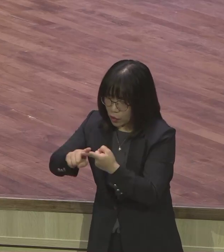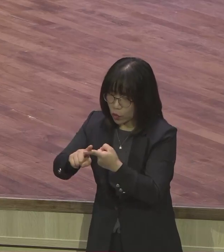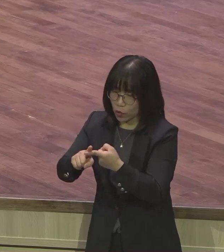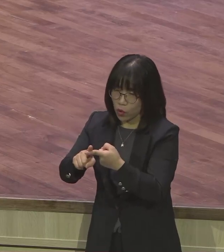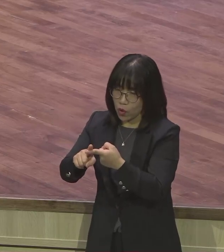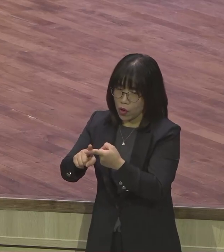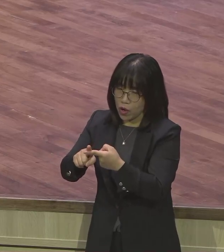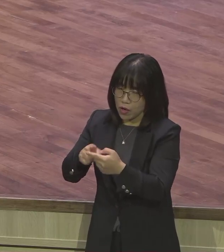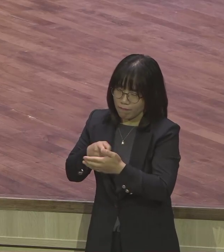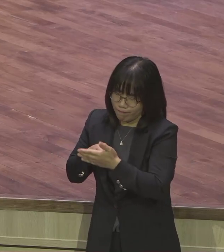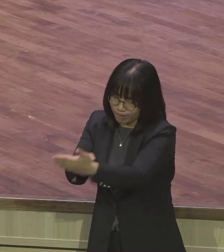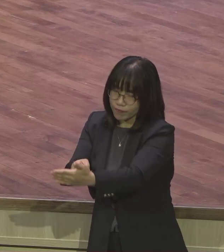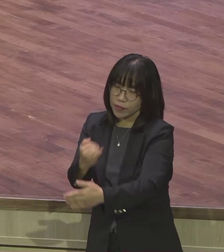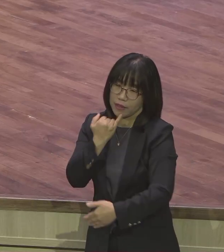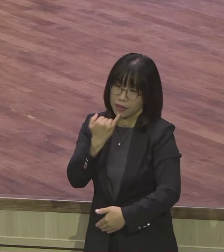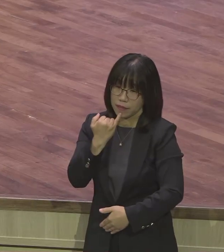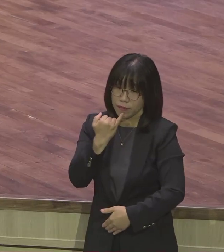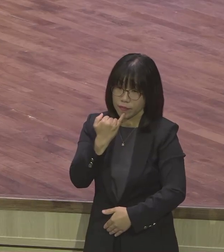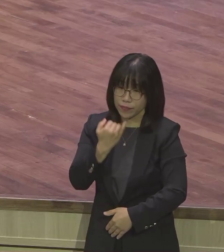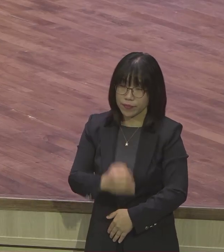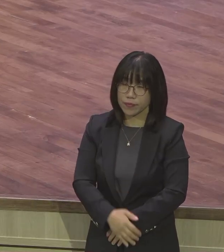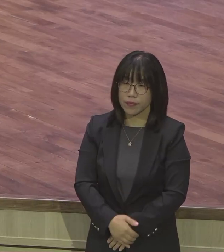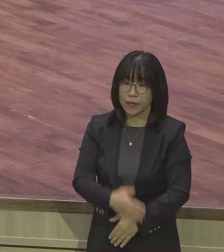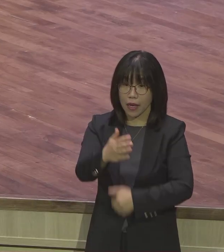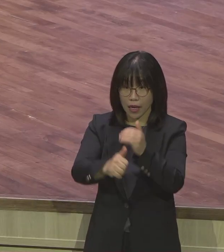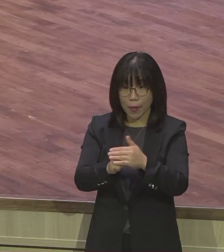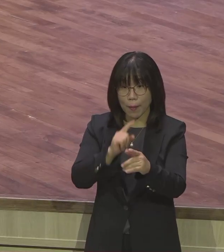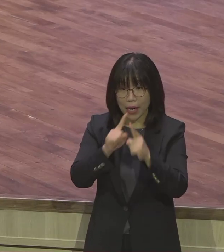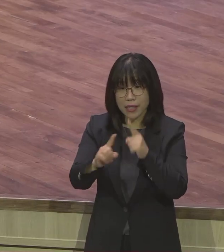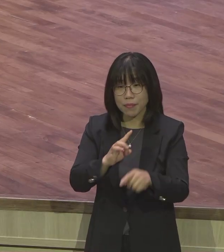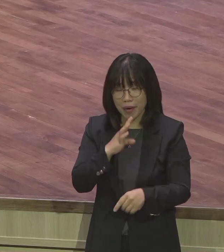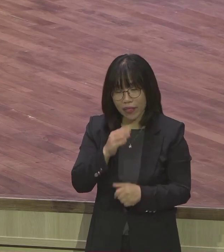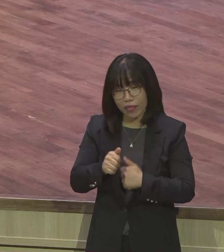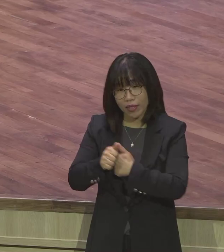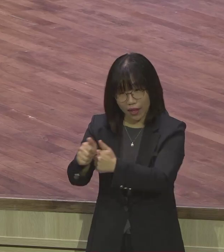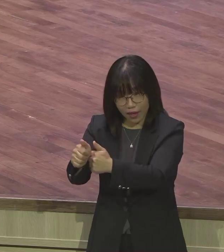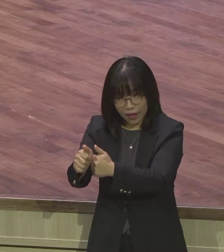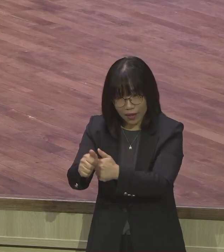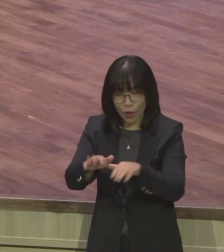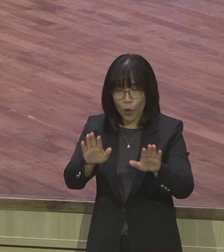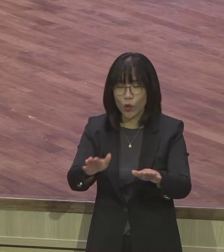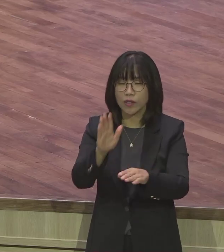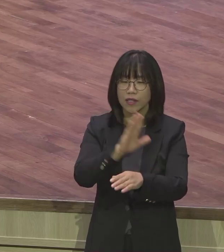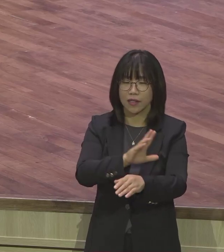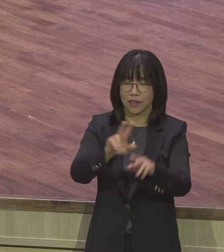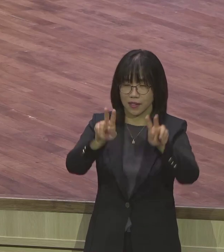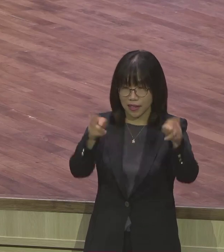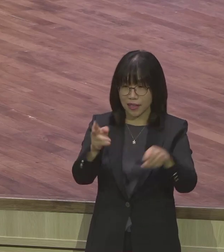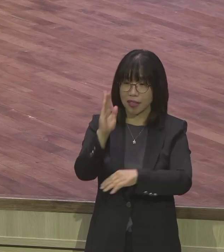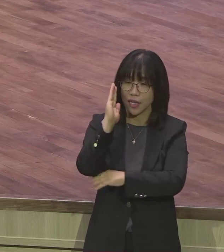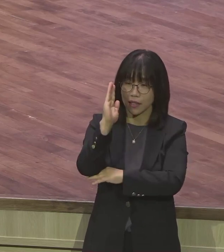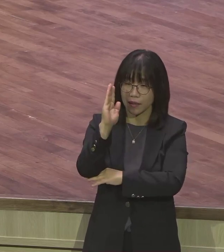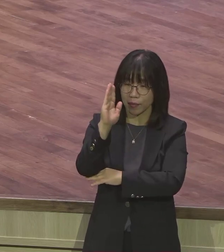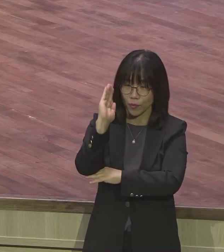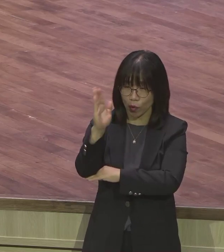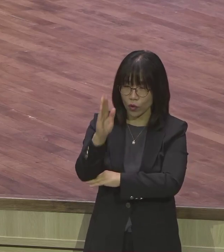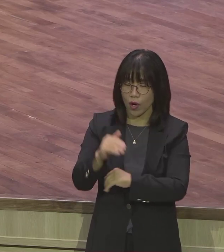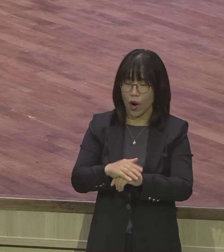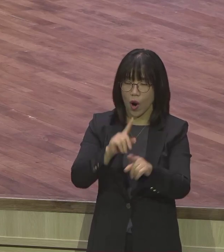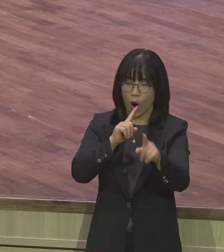하지. 하나님 말씀. 아멘. 그래서 말씀 잡으세요. 자, 오늘 제목이 뭡니까? 언약의 근간 선택하라. 그